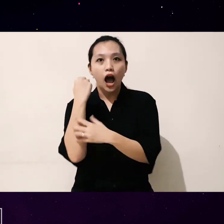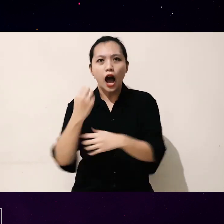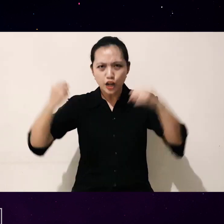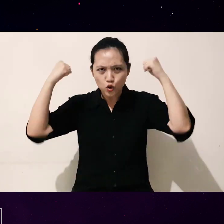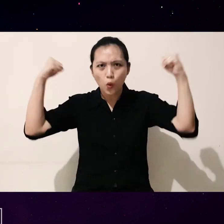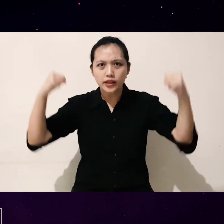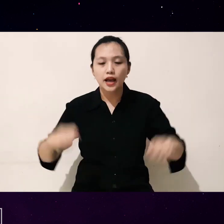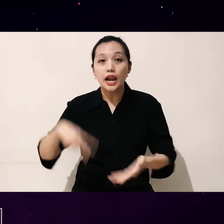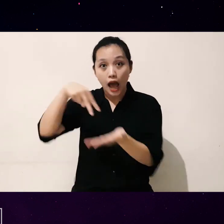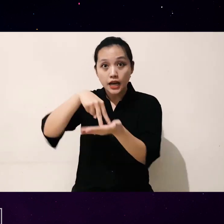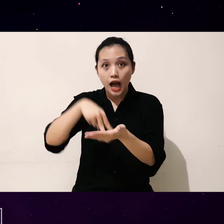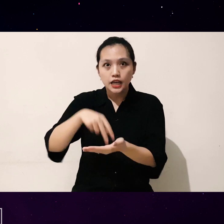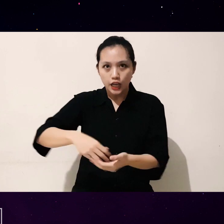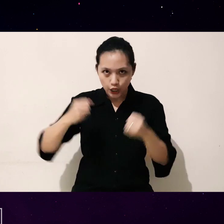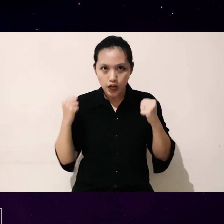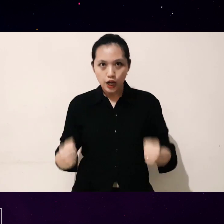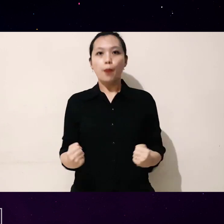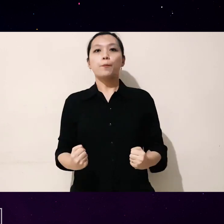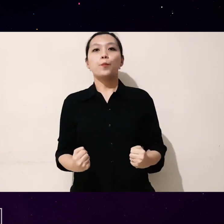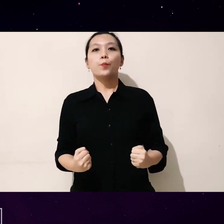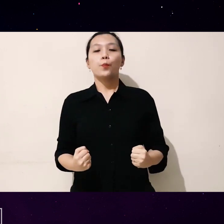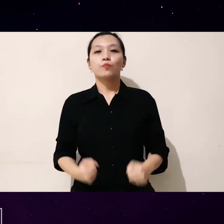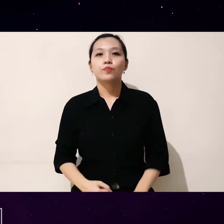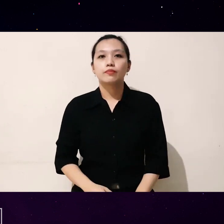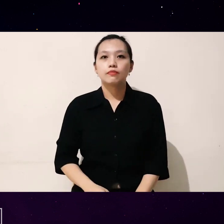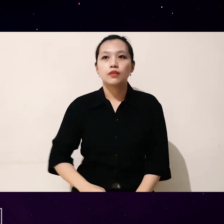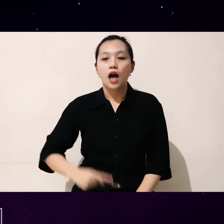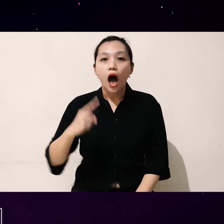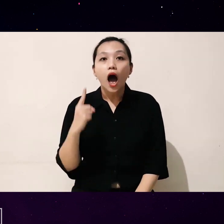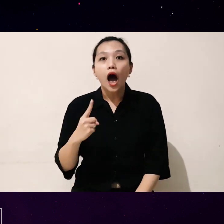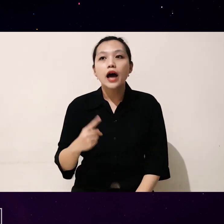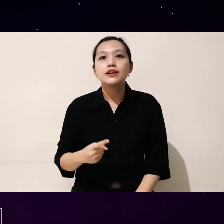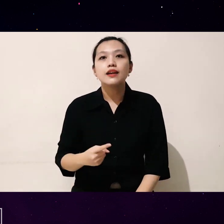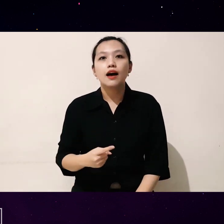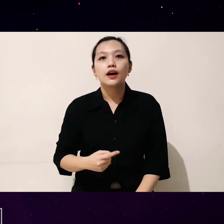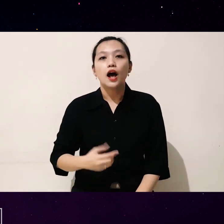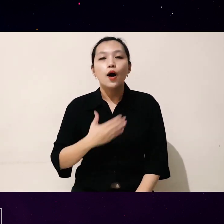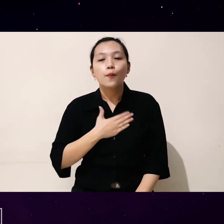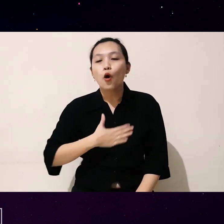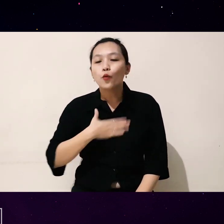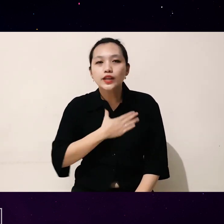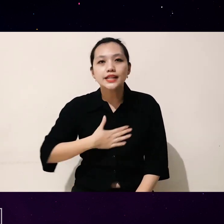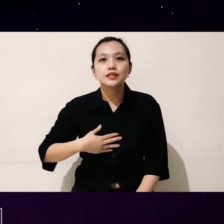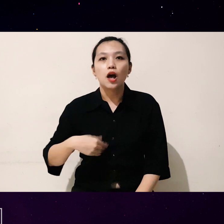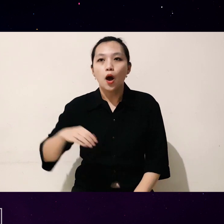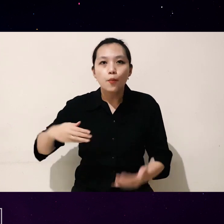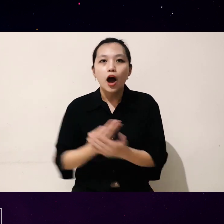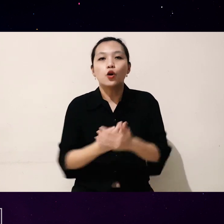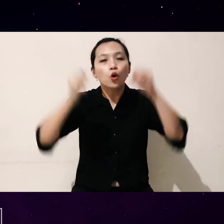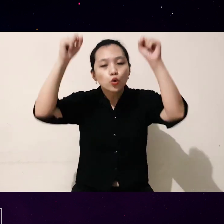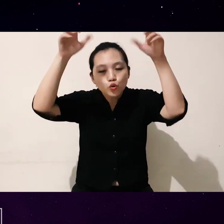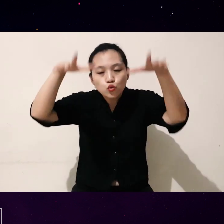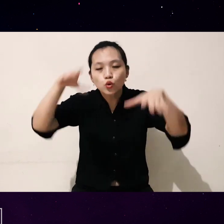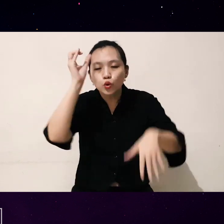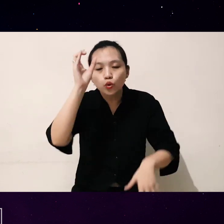kasih Tuhan, mata-mata dicelikkan, hati-hati disegarkan, tangan-tangan dikuatkan, kaki-kaki menjadi